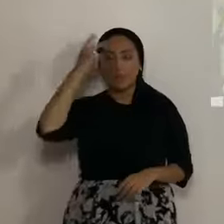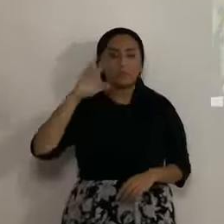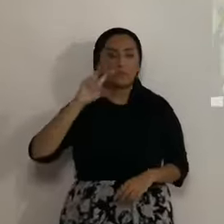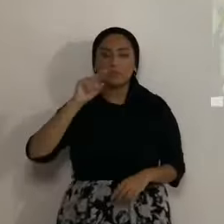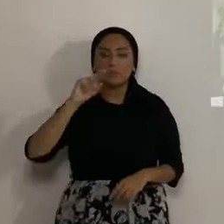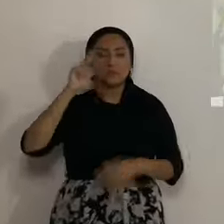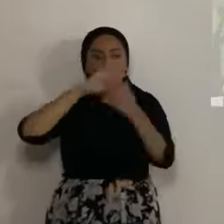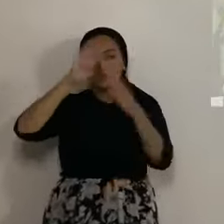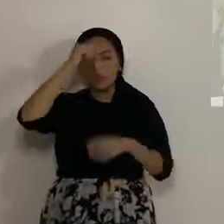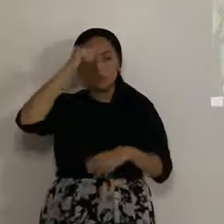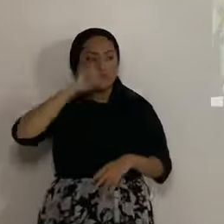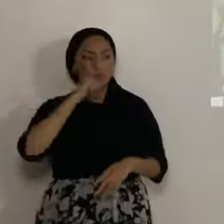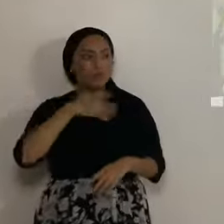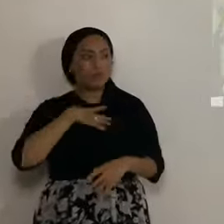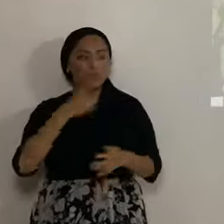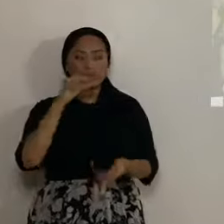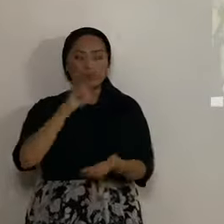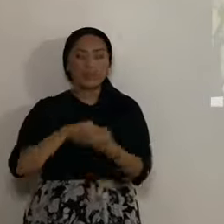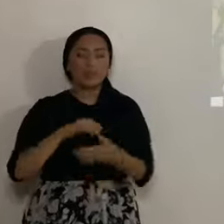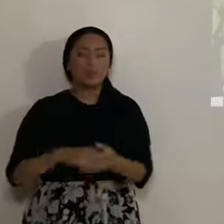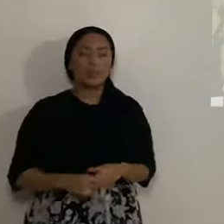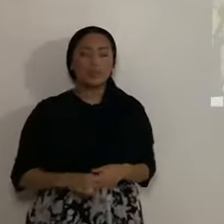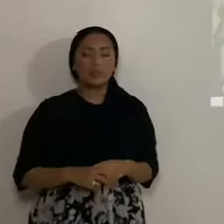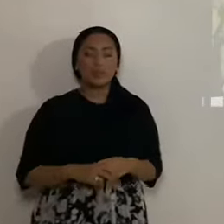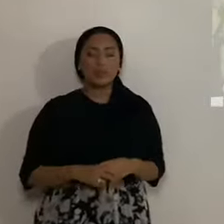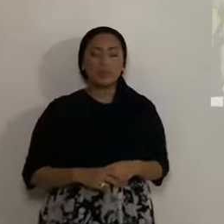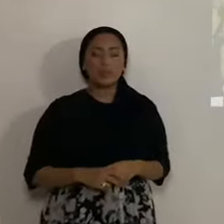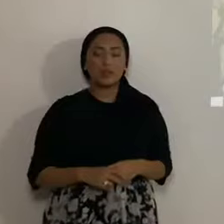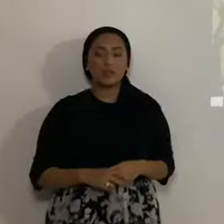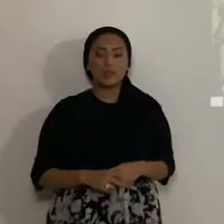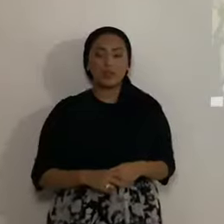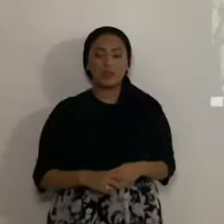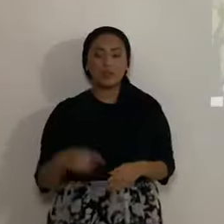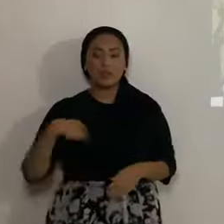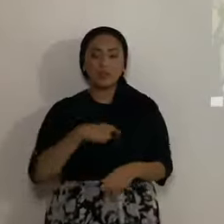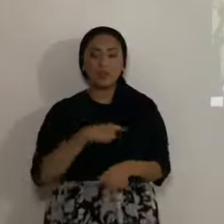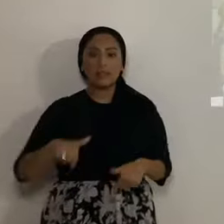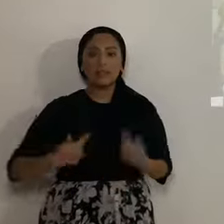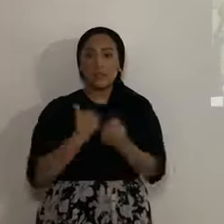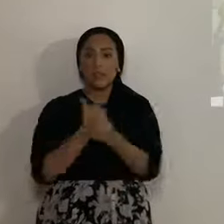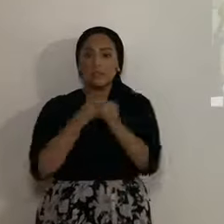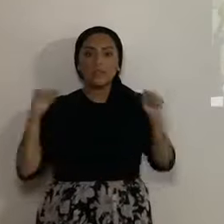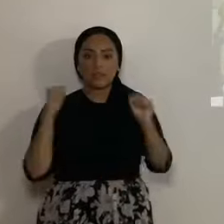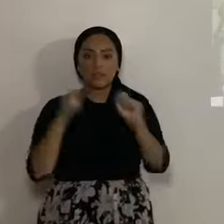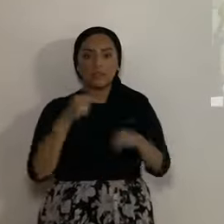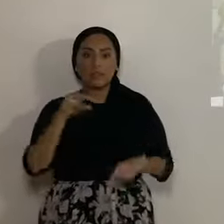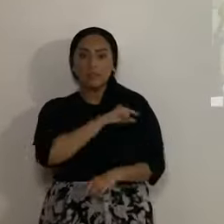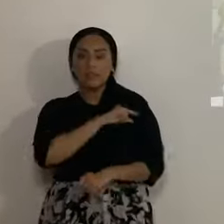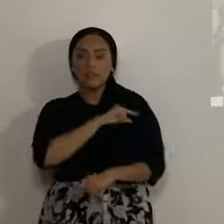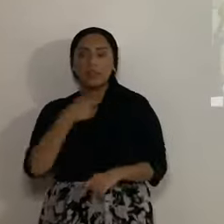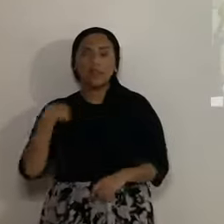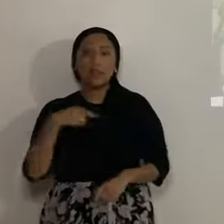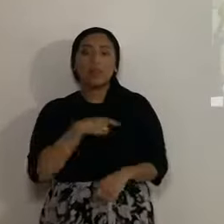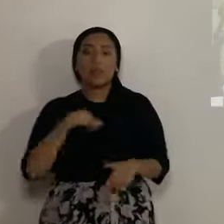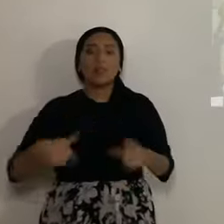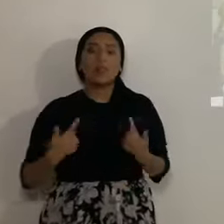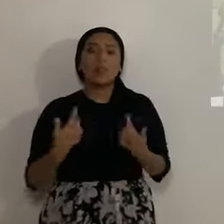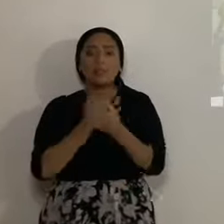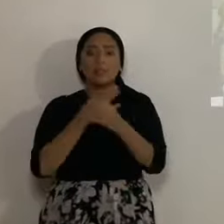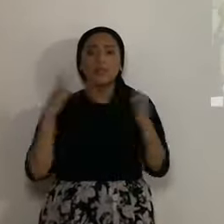porque eso no le gusta al eterno. Y entonces así vive uno libre de culpabilidad, vive uno libre